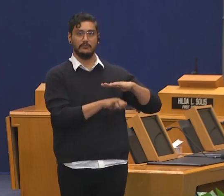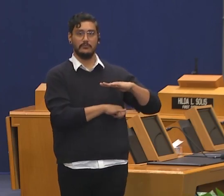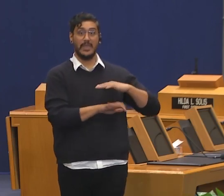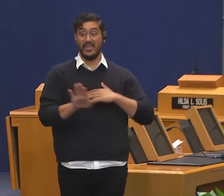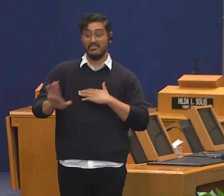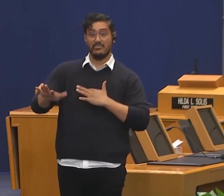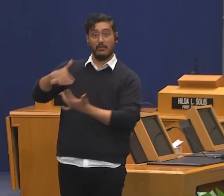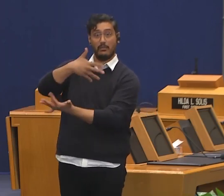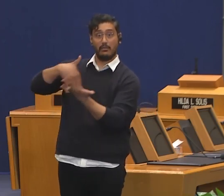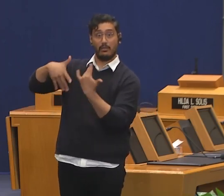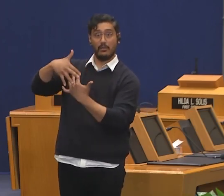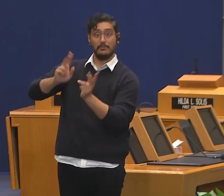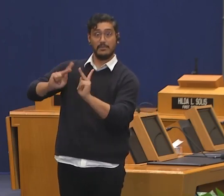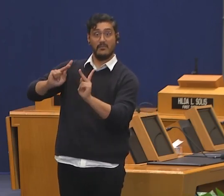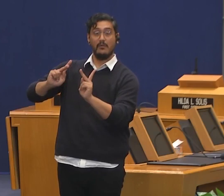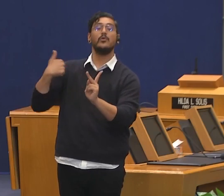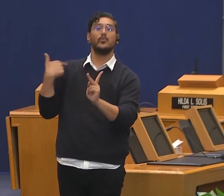están en cuarentena.